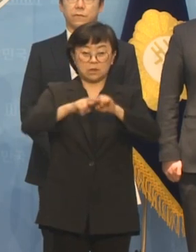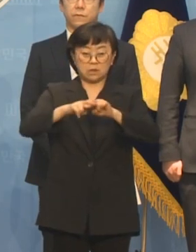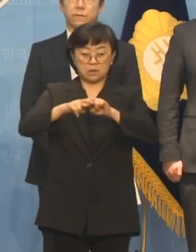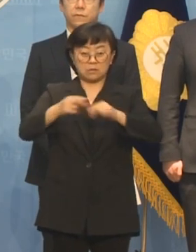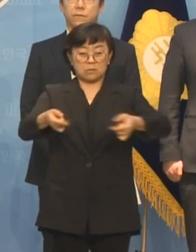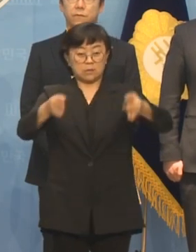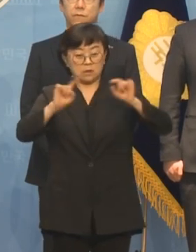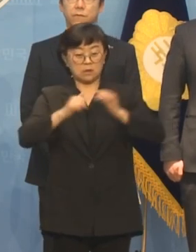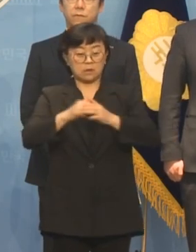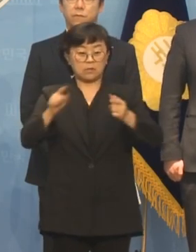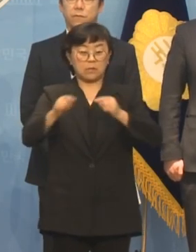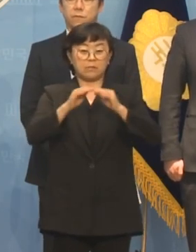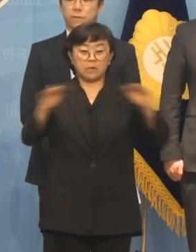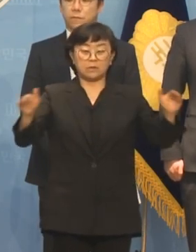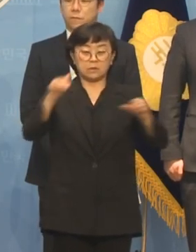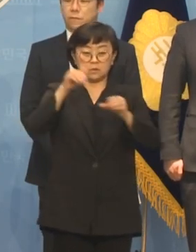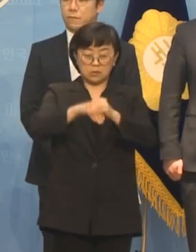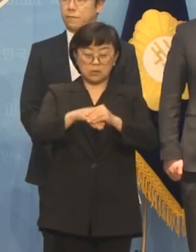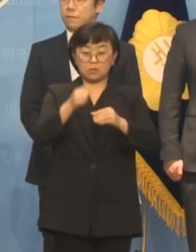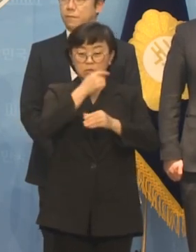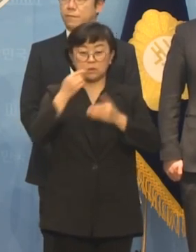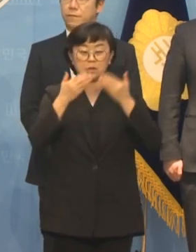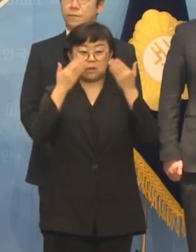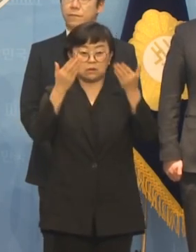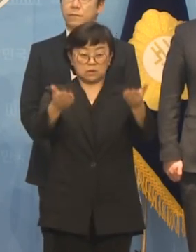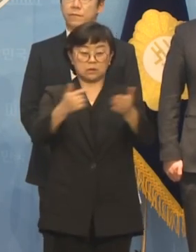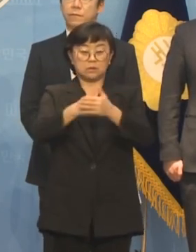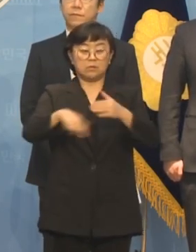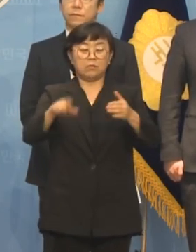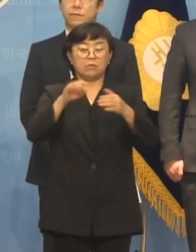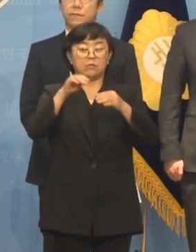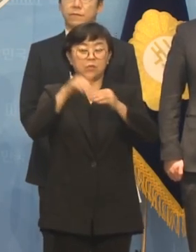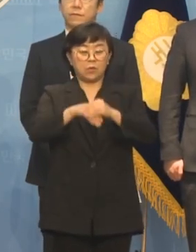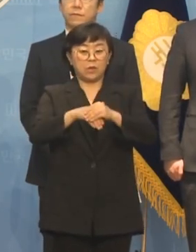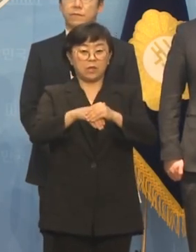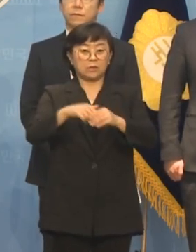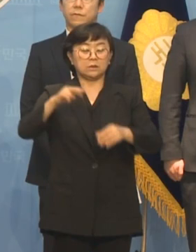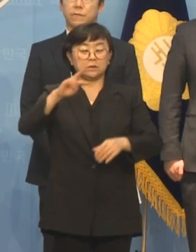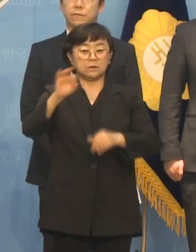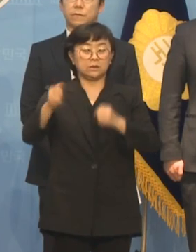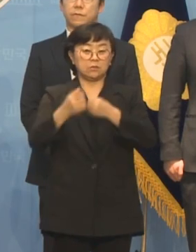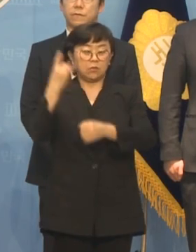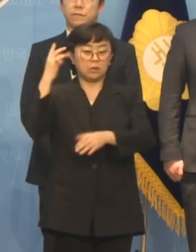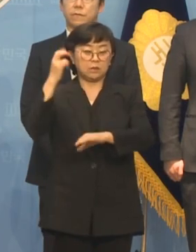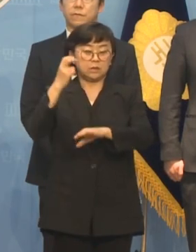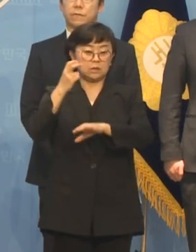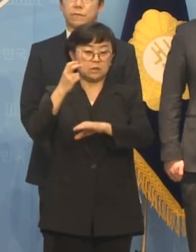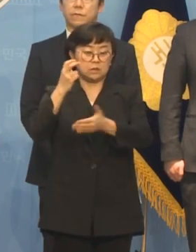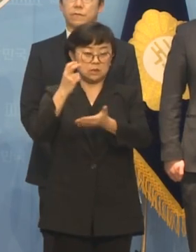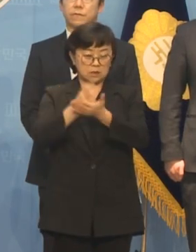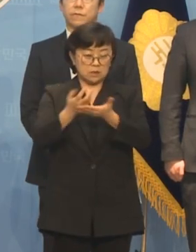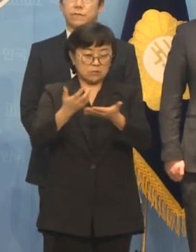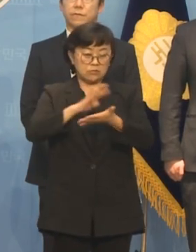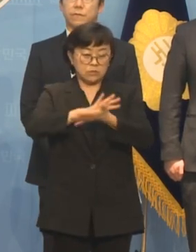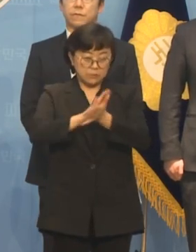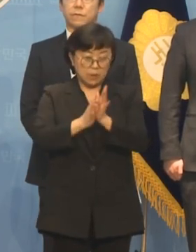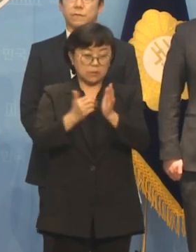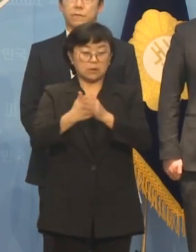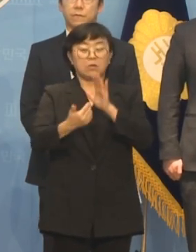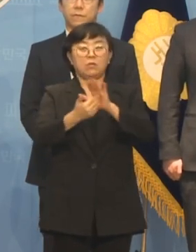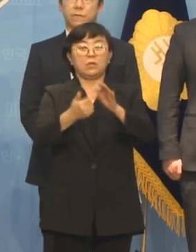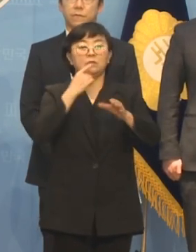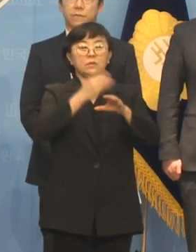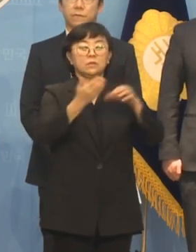반영되는 평등선거를 보장하는 표의 등가성 원칙을 짓밟으려는 시도를 거부합니다.